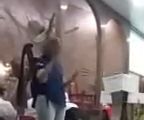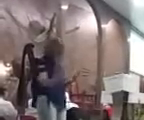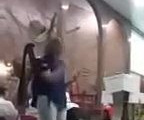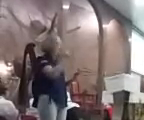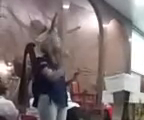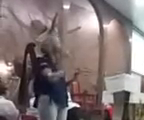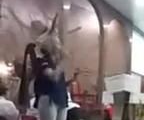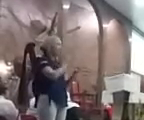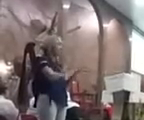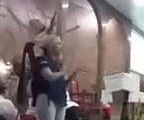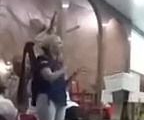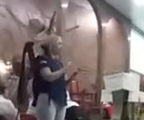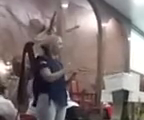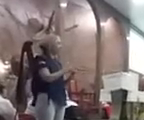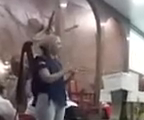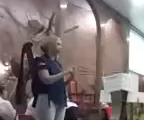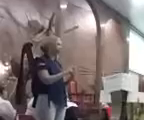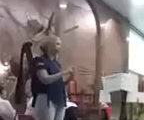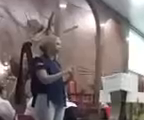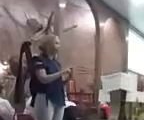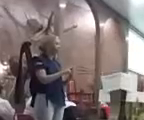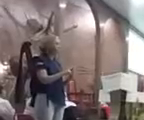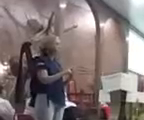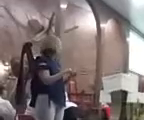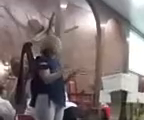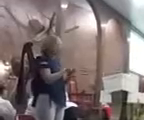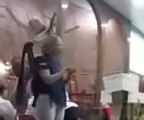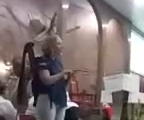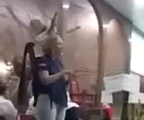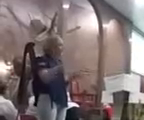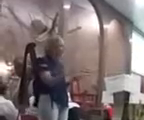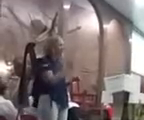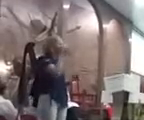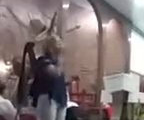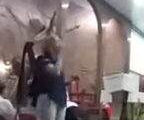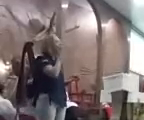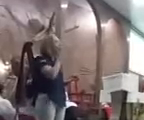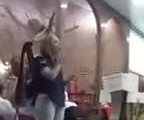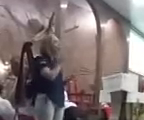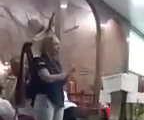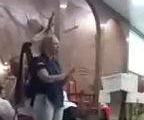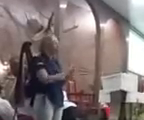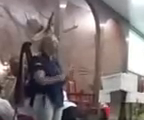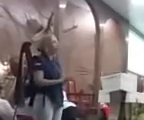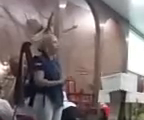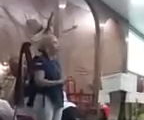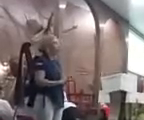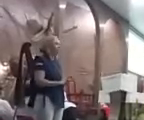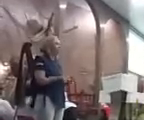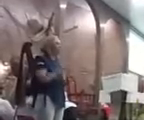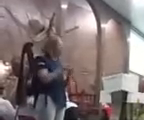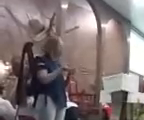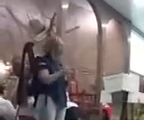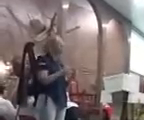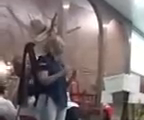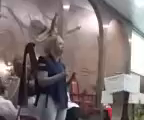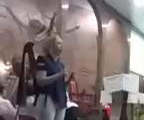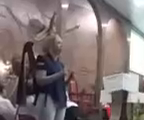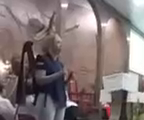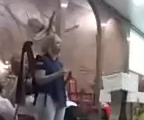salvam maridos, maridas. Claro, a palavra errada não existe, mas também